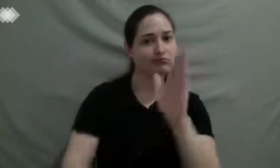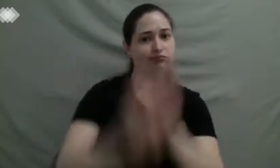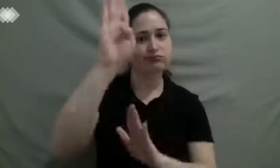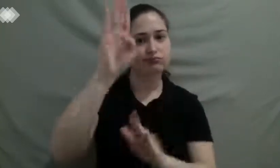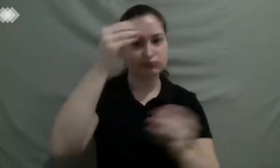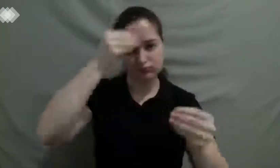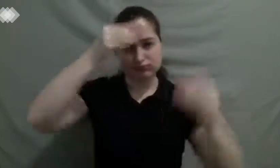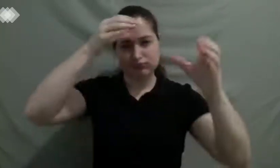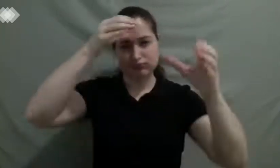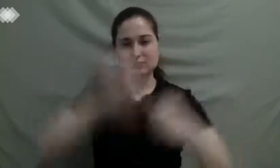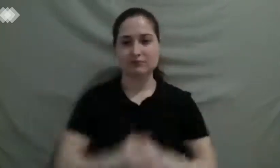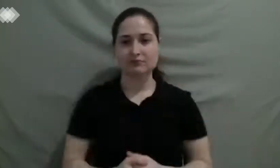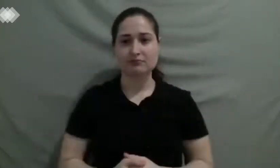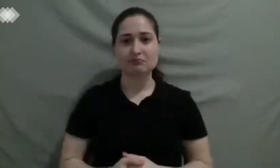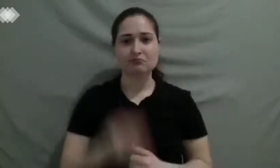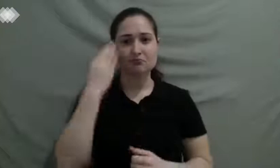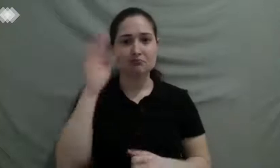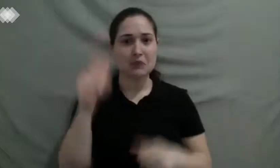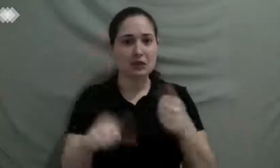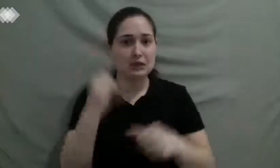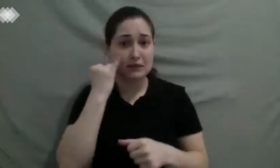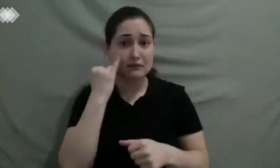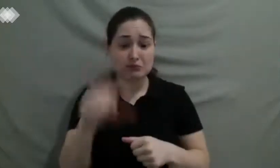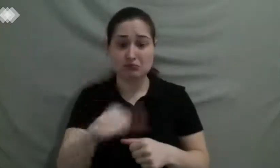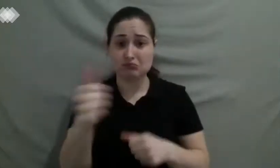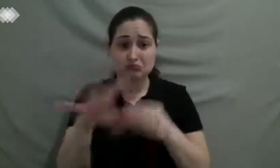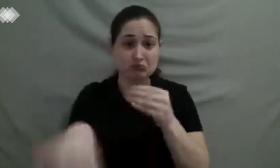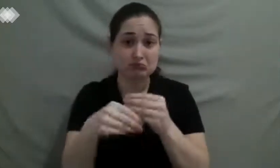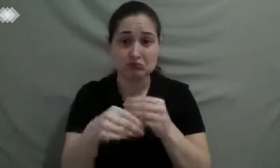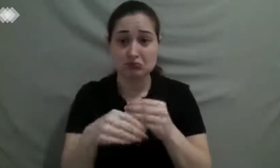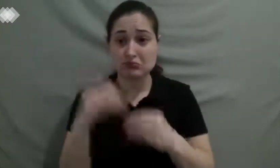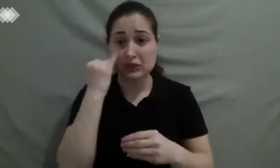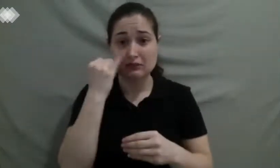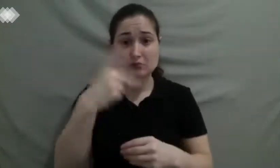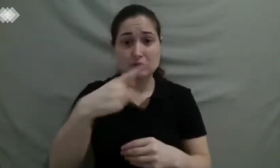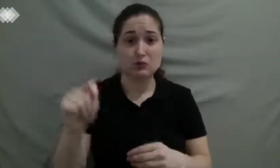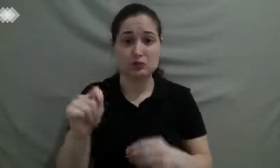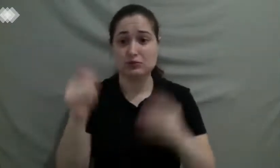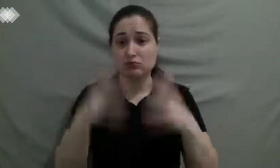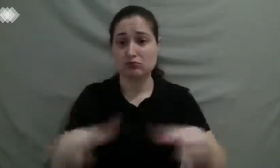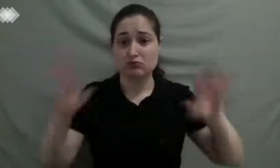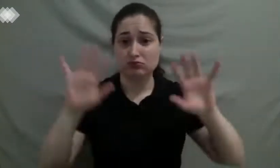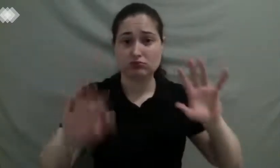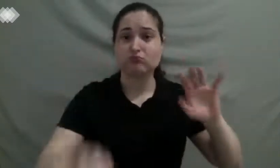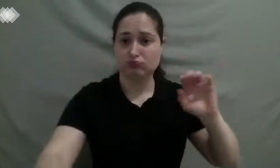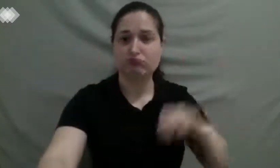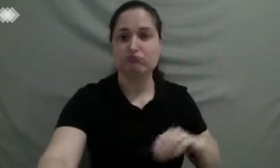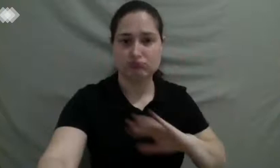Yo creo que no sé, Alisa, si tienes algo que decir, si ya tenemos el PowerPoint. Sí.